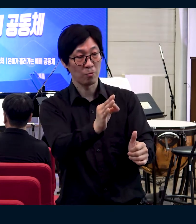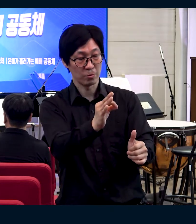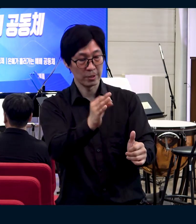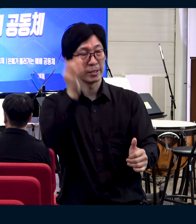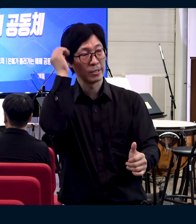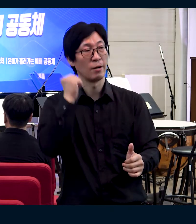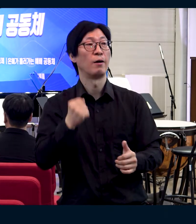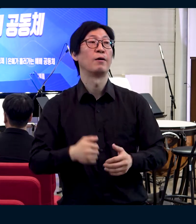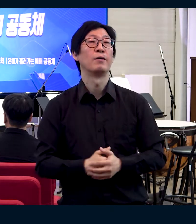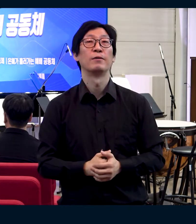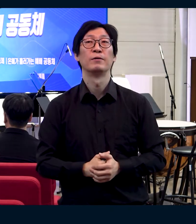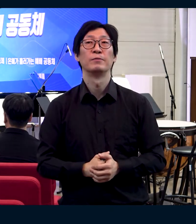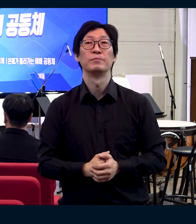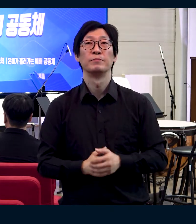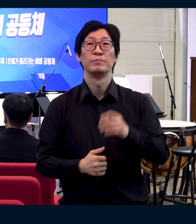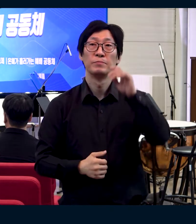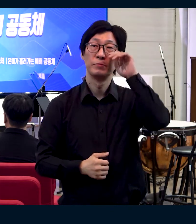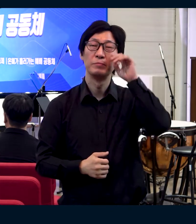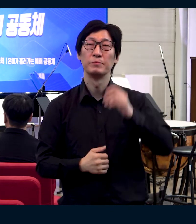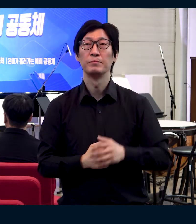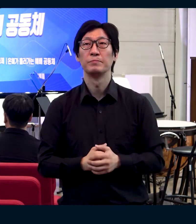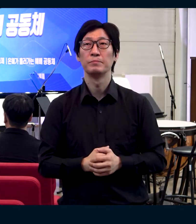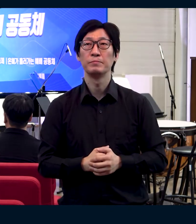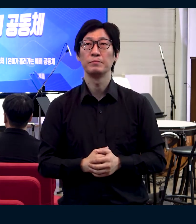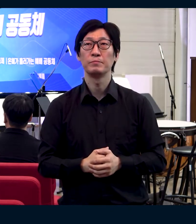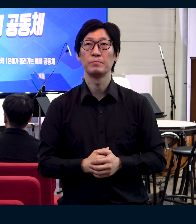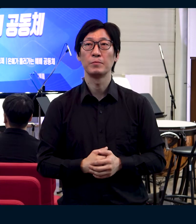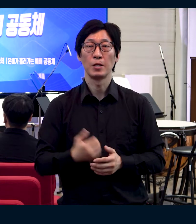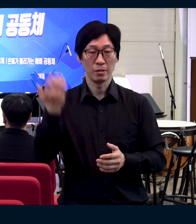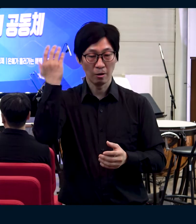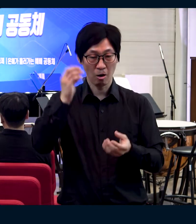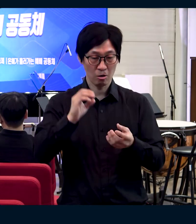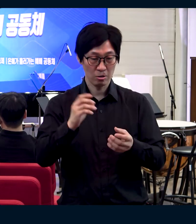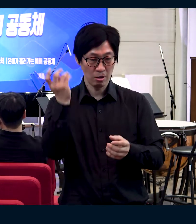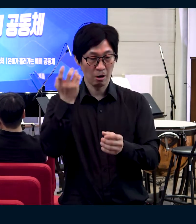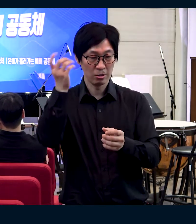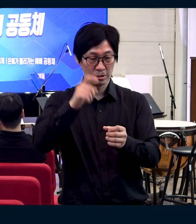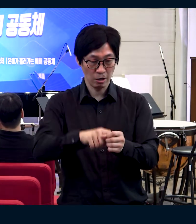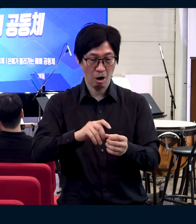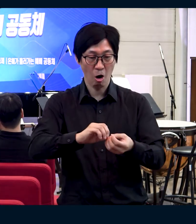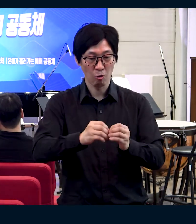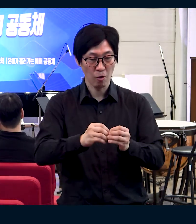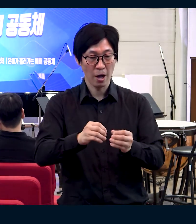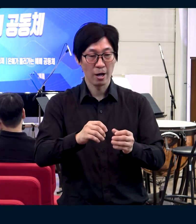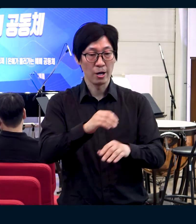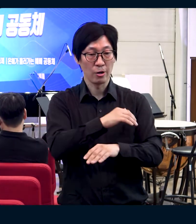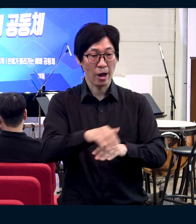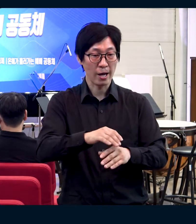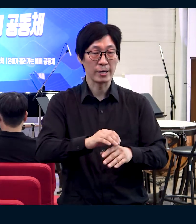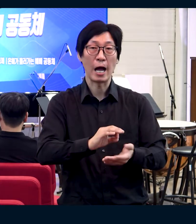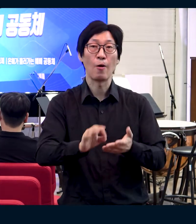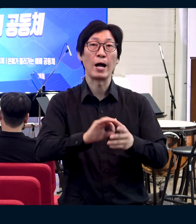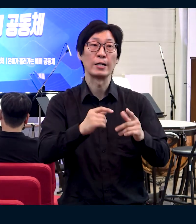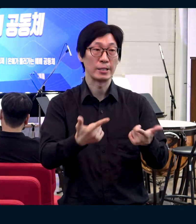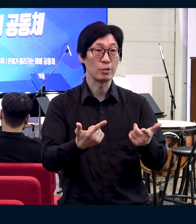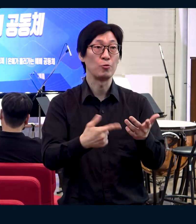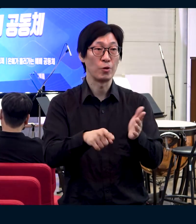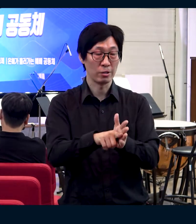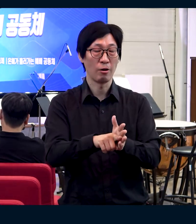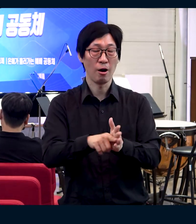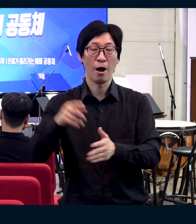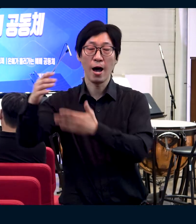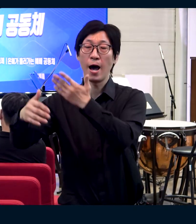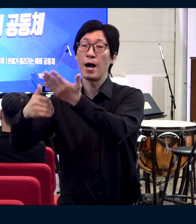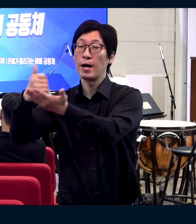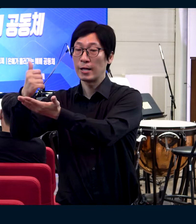계심을 기억하는 것입니다. 이게 또 영적 편법을 쓰지 않을 수 있는 중요한 거예요. 살아계신 하나님이 이 모든